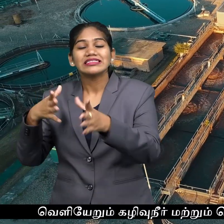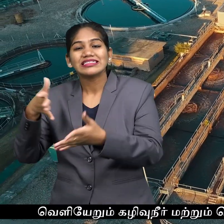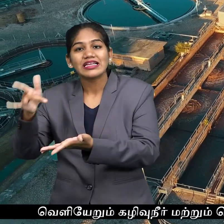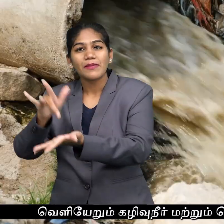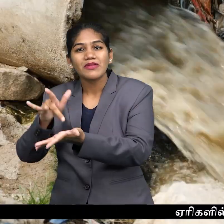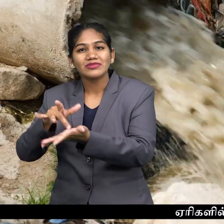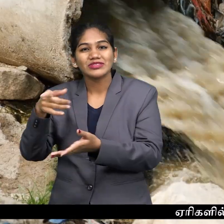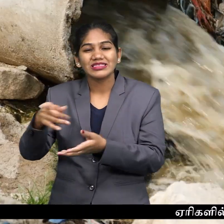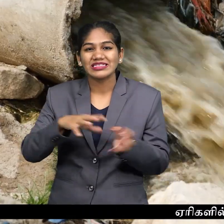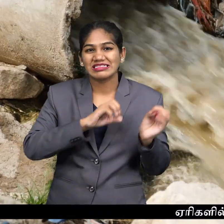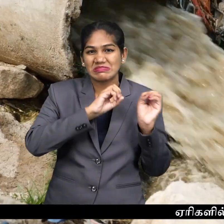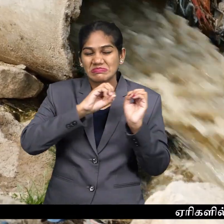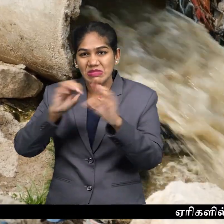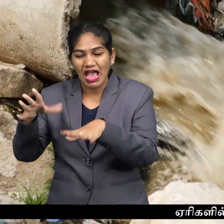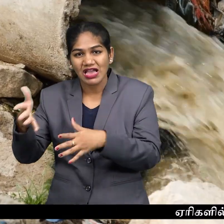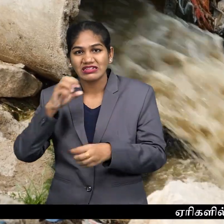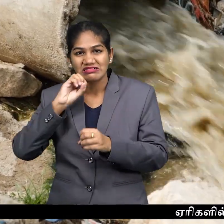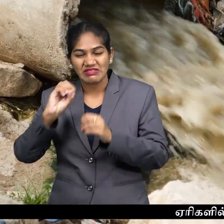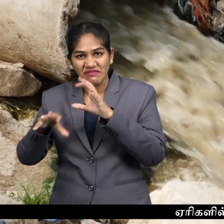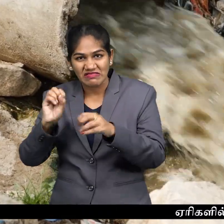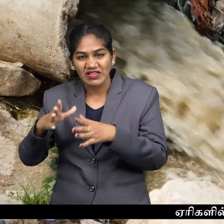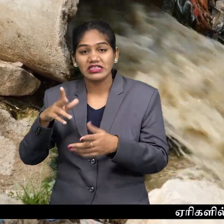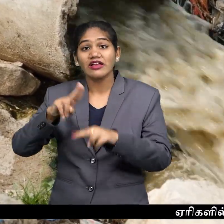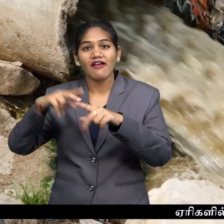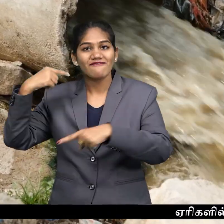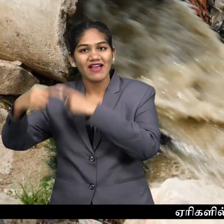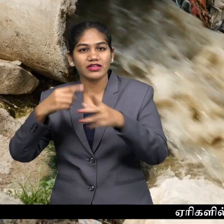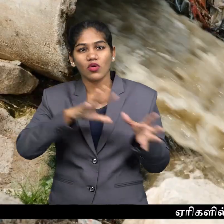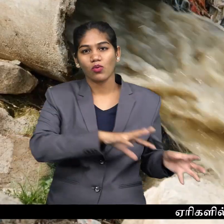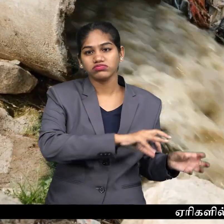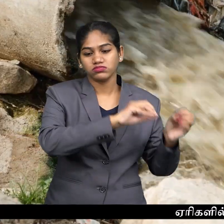அல்லது ஏரிகளில் கொட்டப்படுகின்றன.